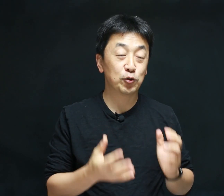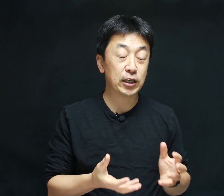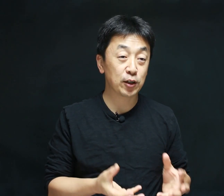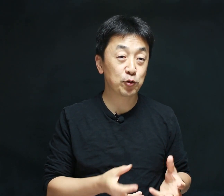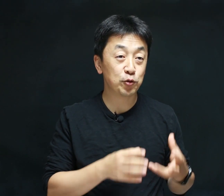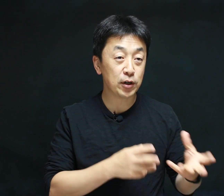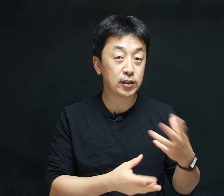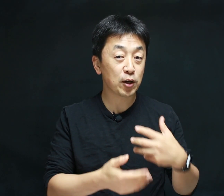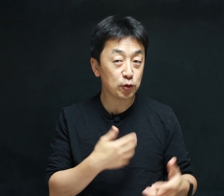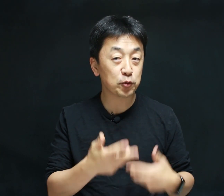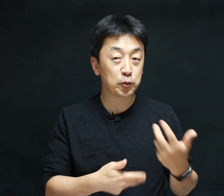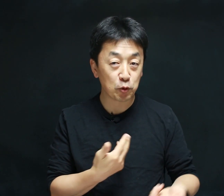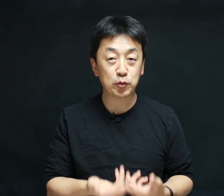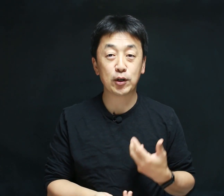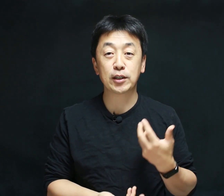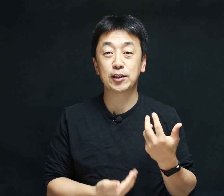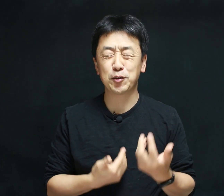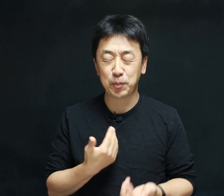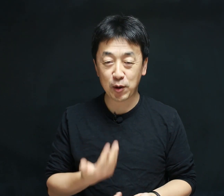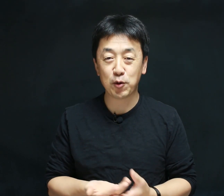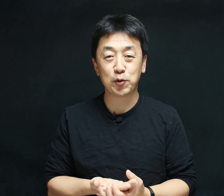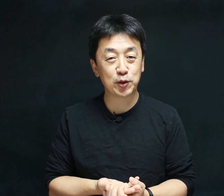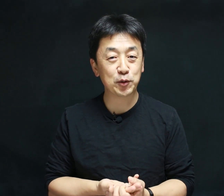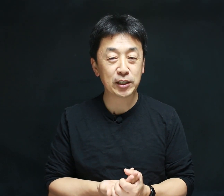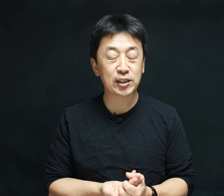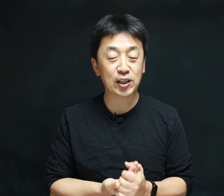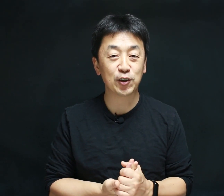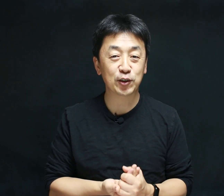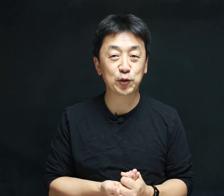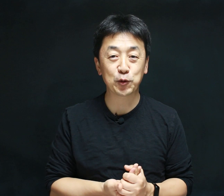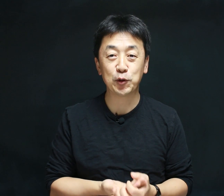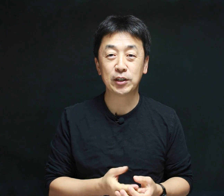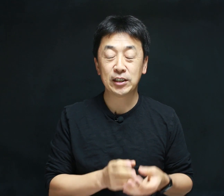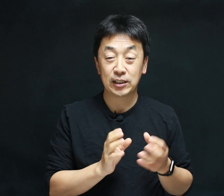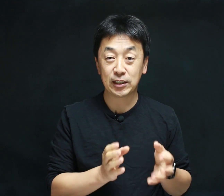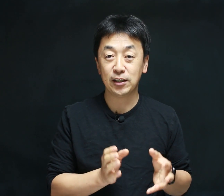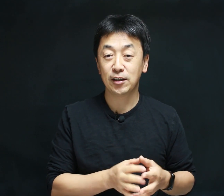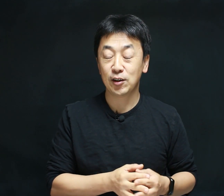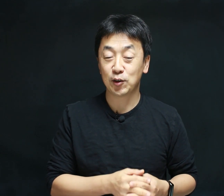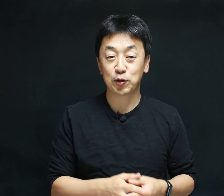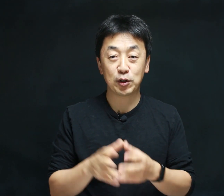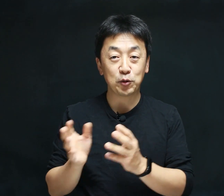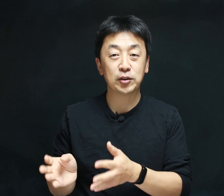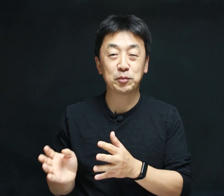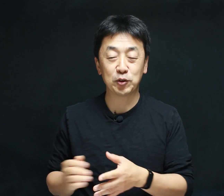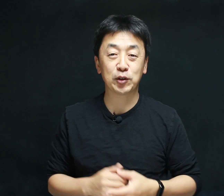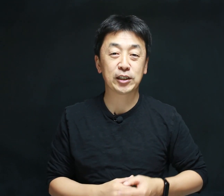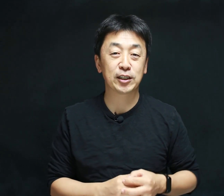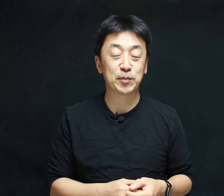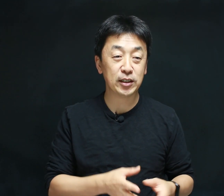우리가 계속 수화를 계속 공부하시고 배워오시고 계시잖아요. 그리고 또 이제 수화 통역사분들도 계시겠지만